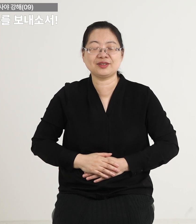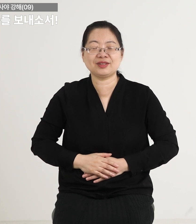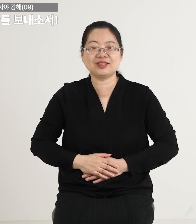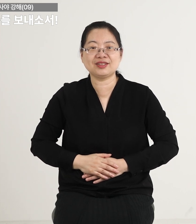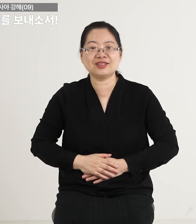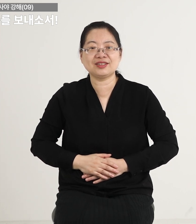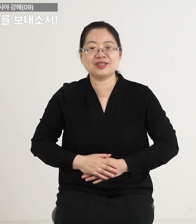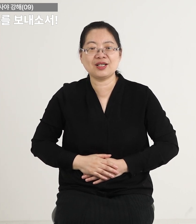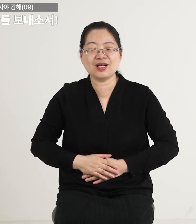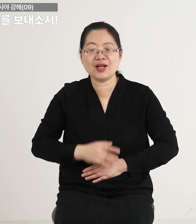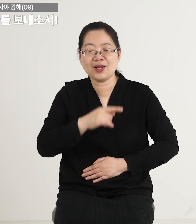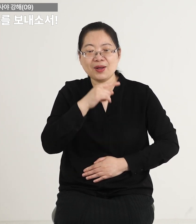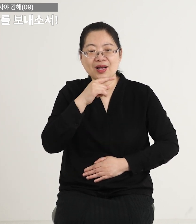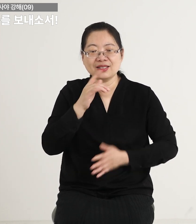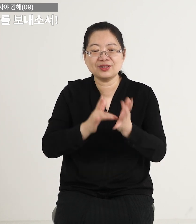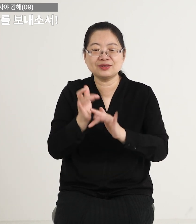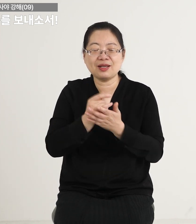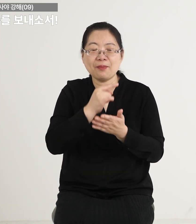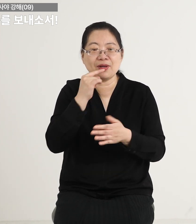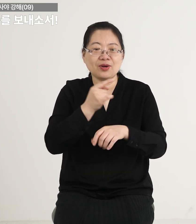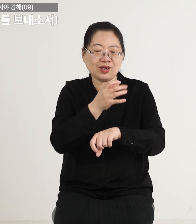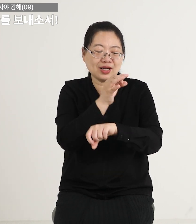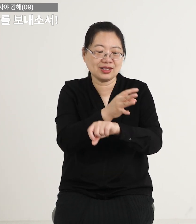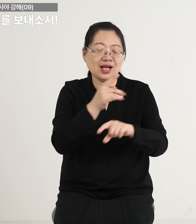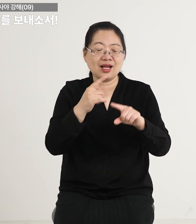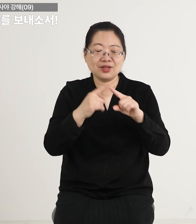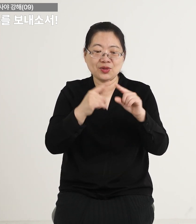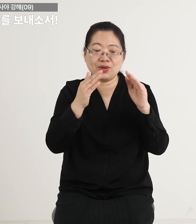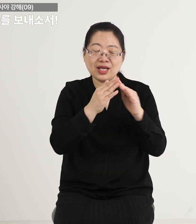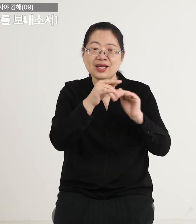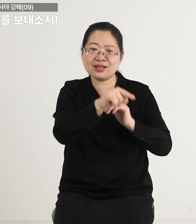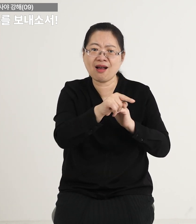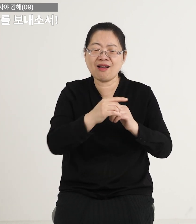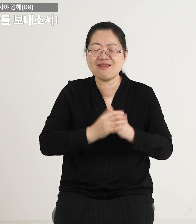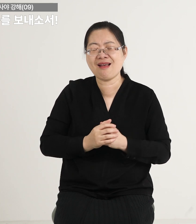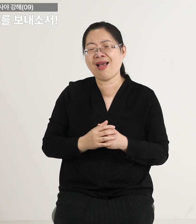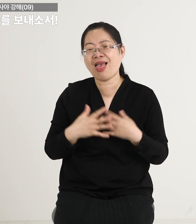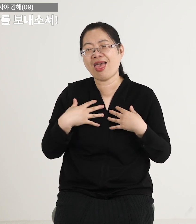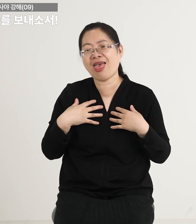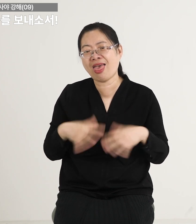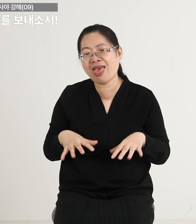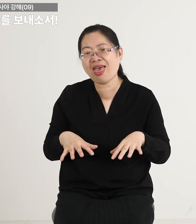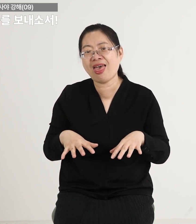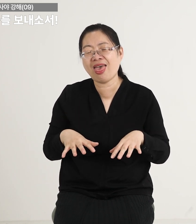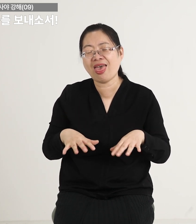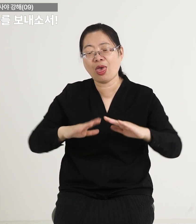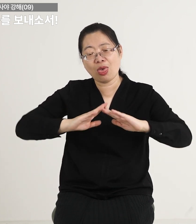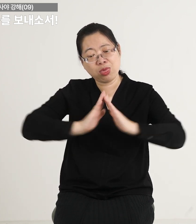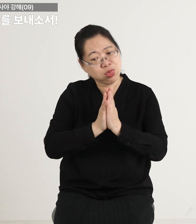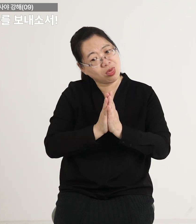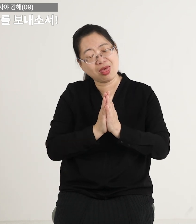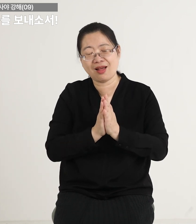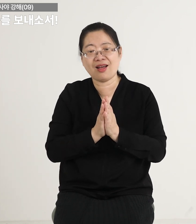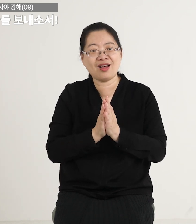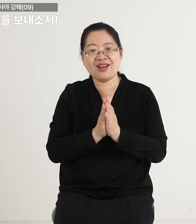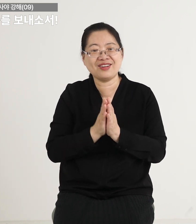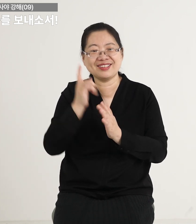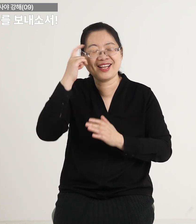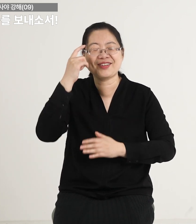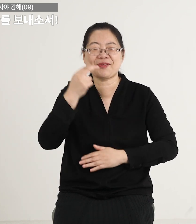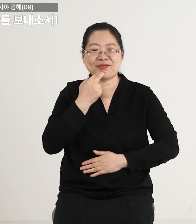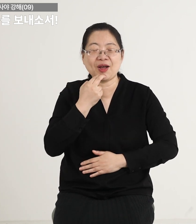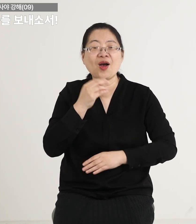오등에 피로 값주고서 이 땅의 교회들이 그렇게 허약하게 문을 닫고 무너지리라고 보지